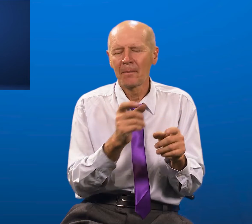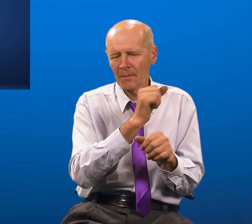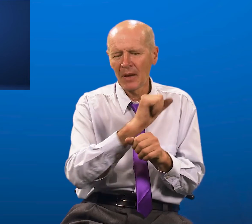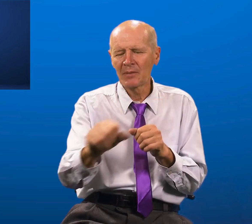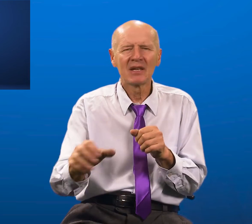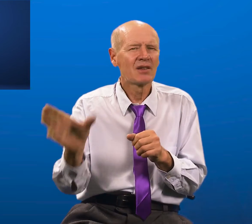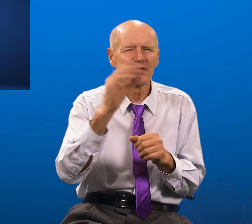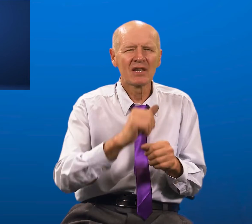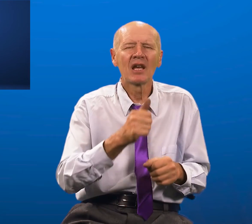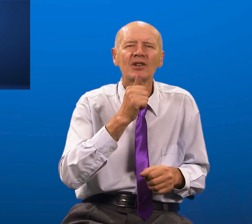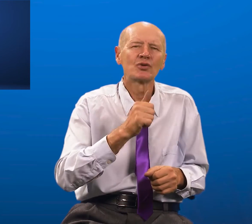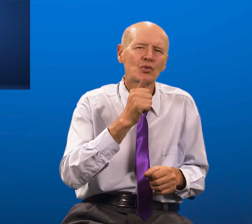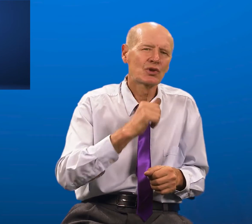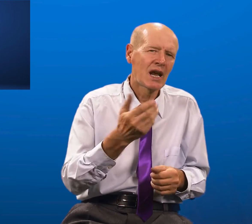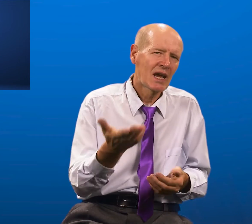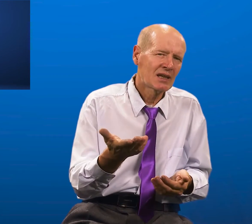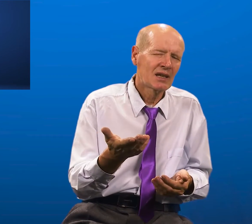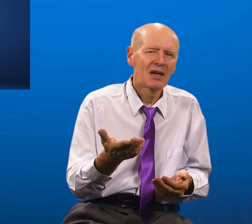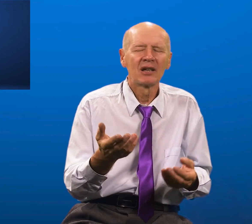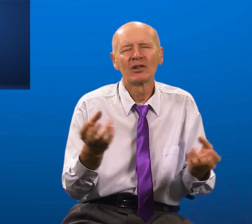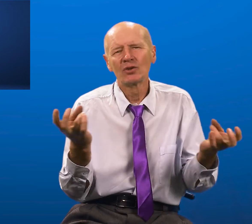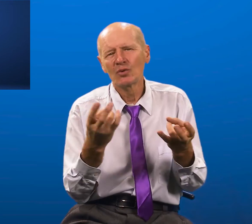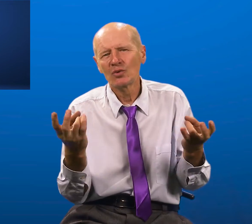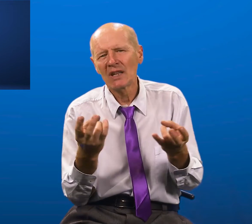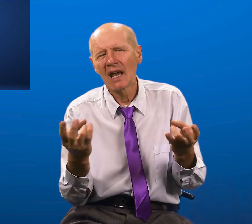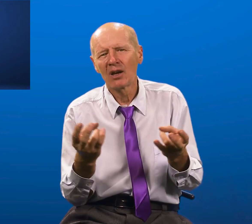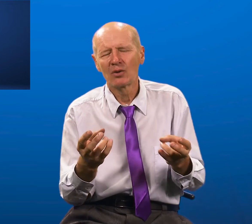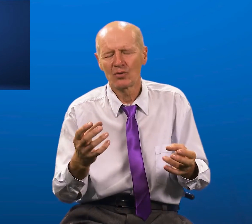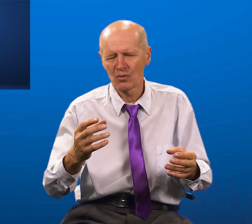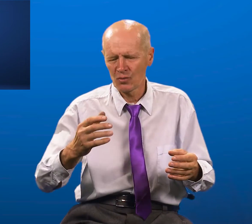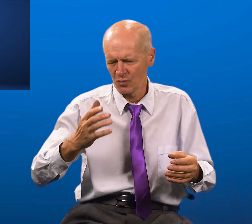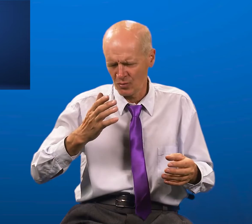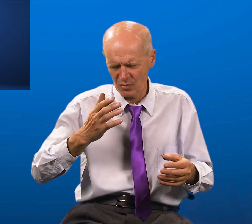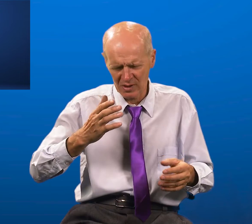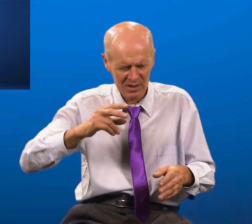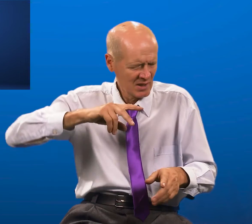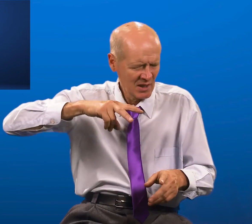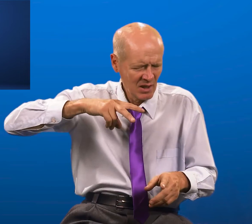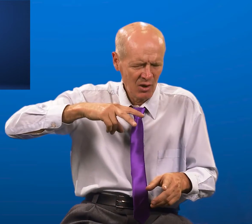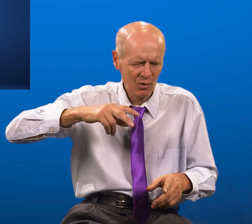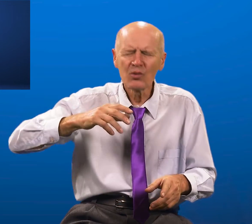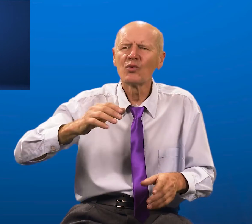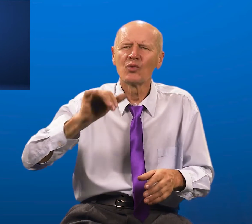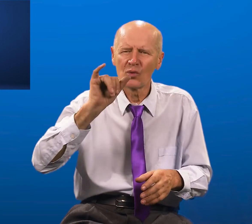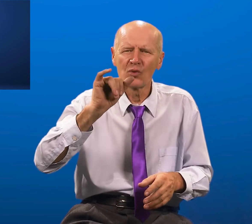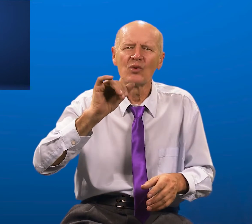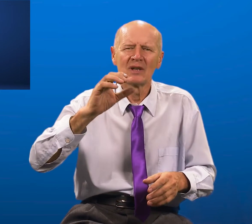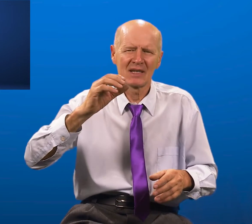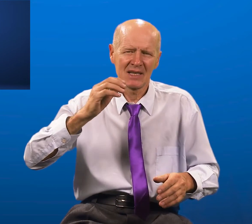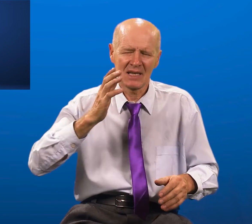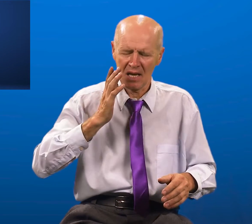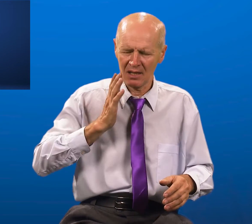преодолеть все искушения, нам необходимо усердие, честность, верность в